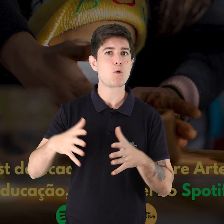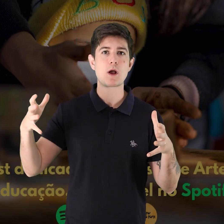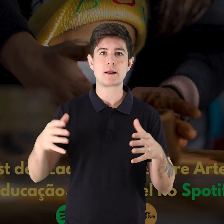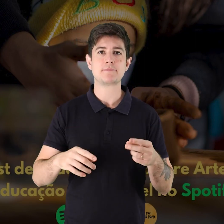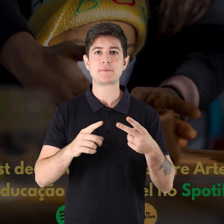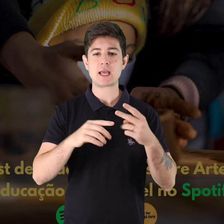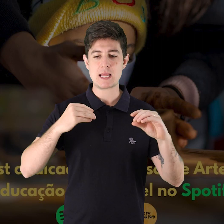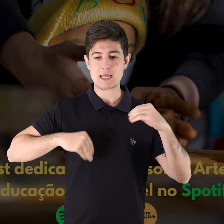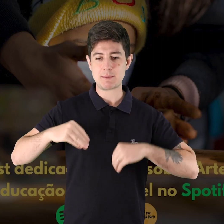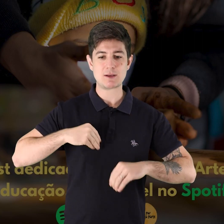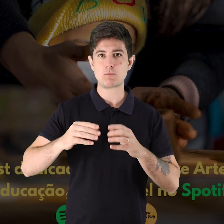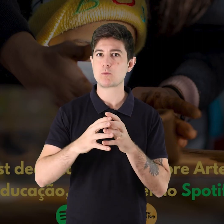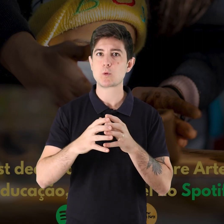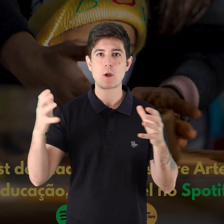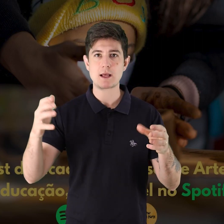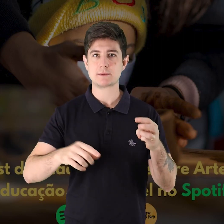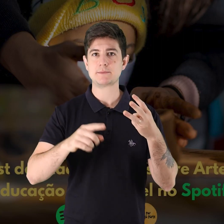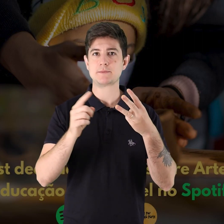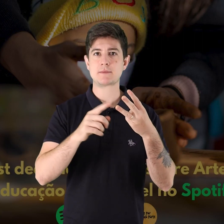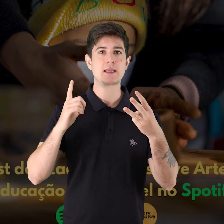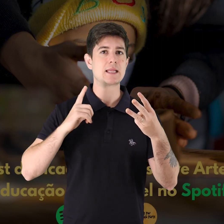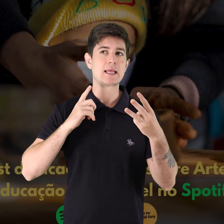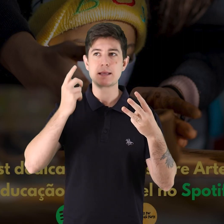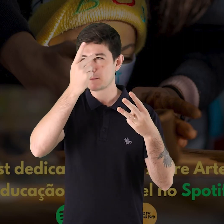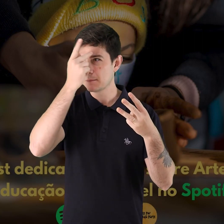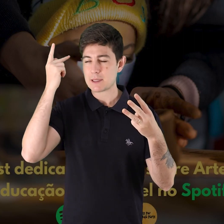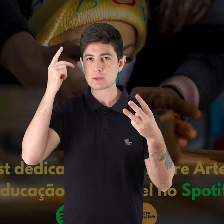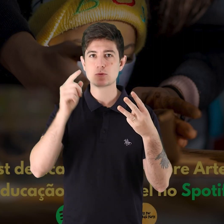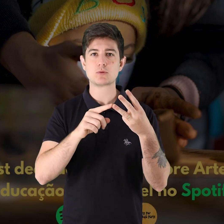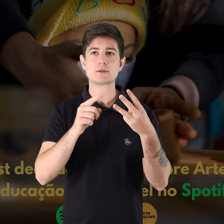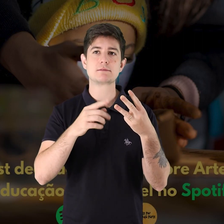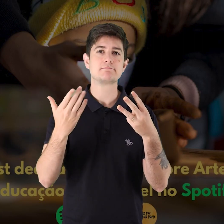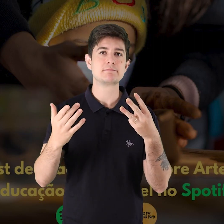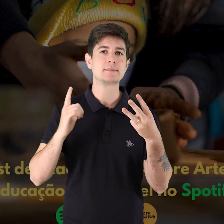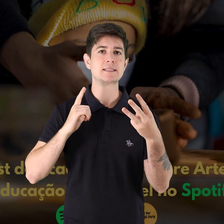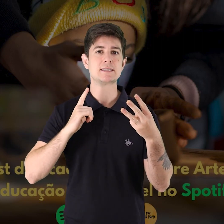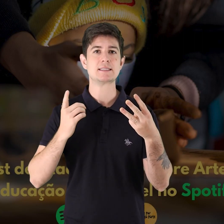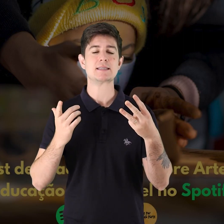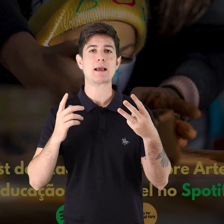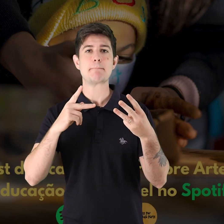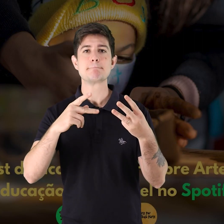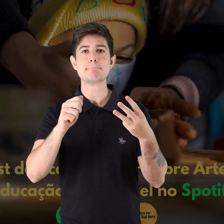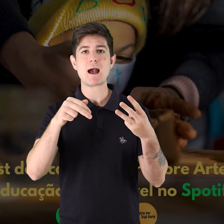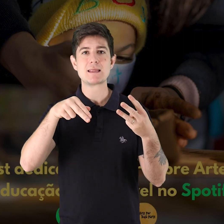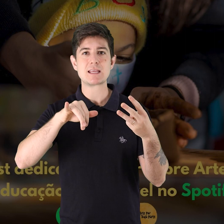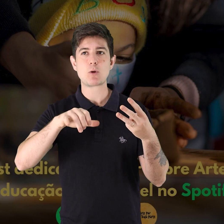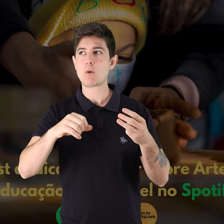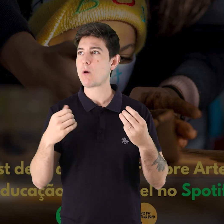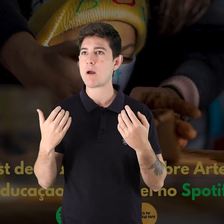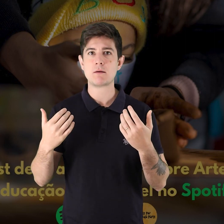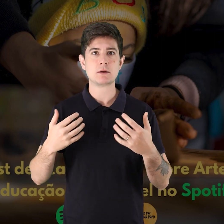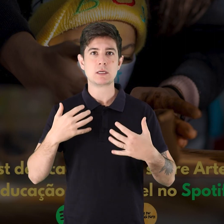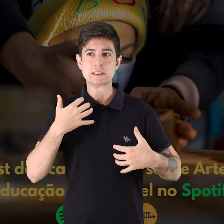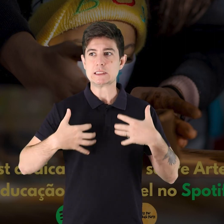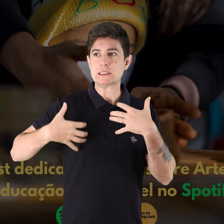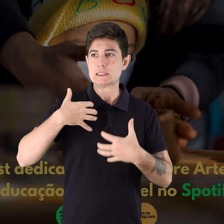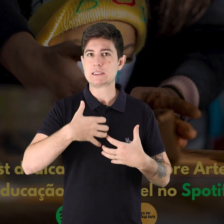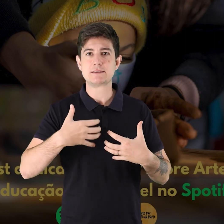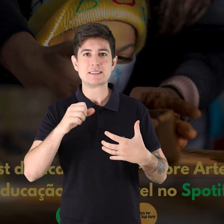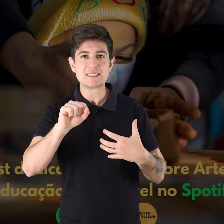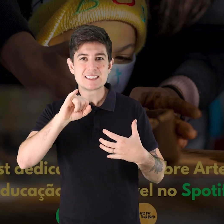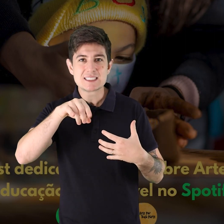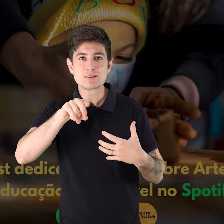de ansiedade, onde a gente tem altos índices de depressão, onde a gente tem altos índices de pessoas com síndrome